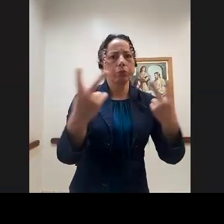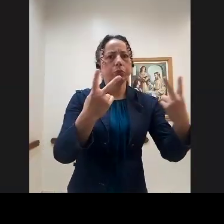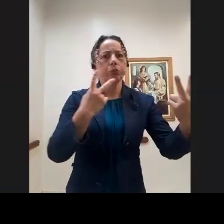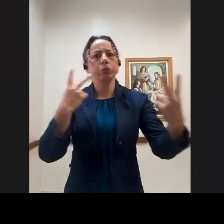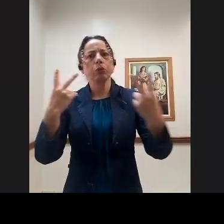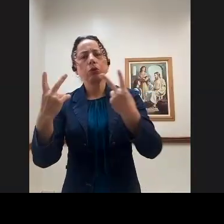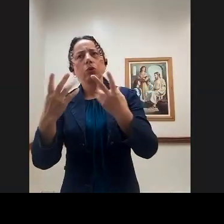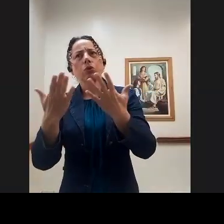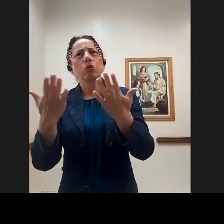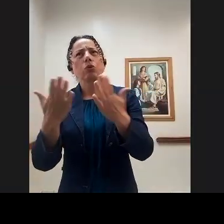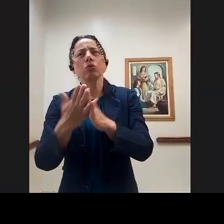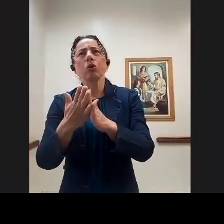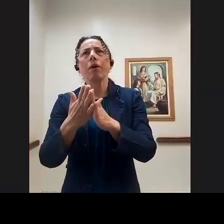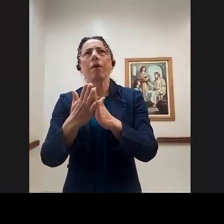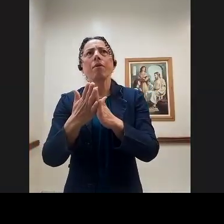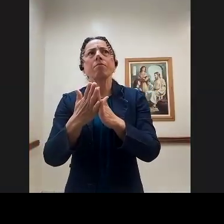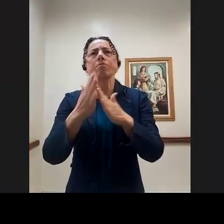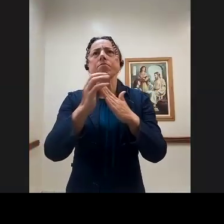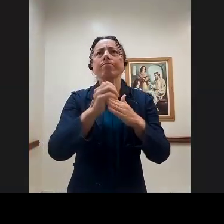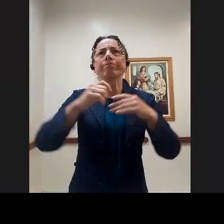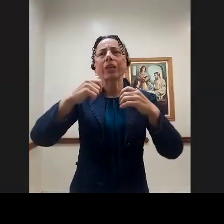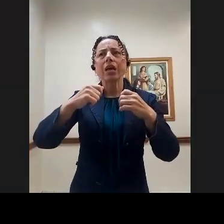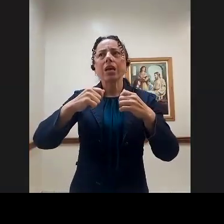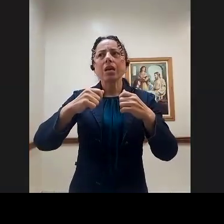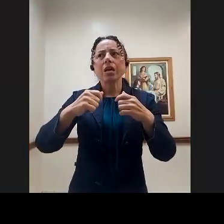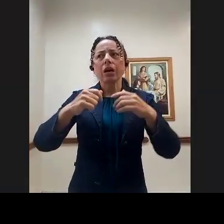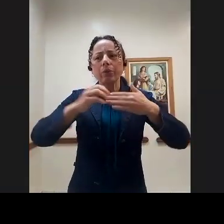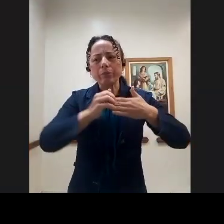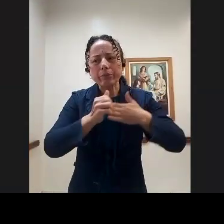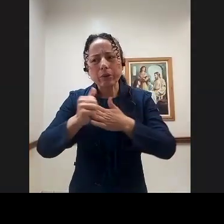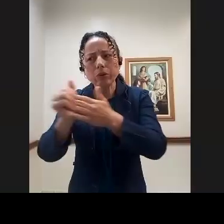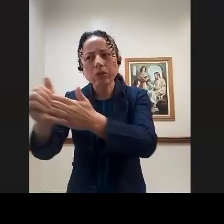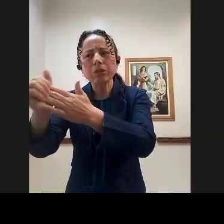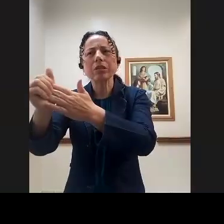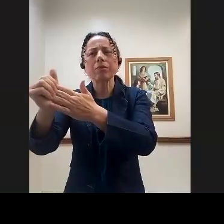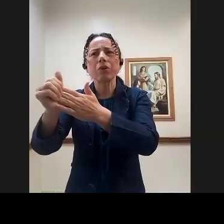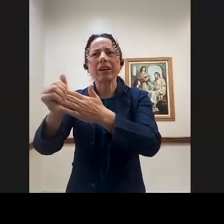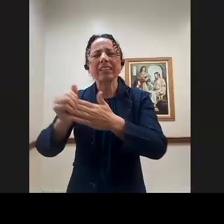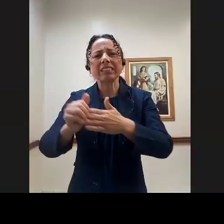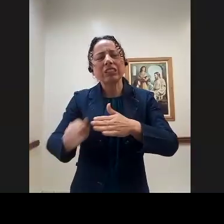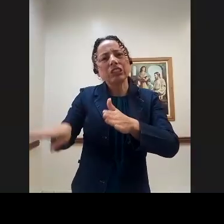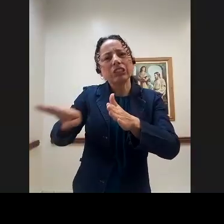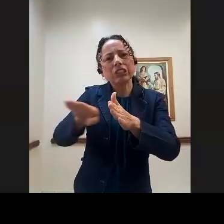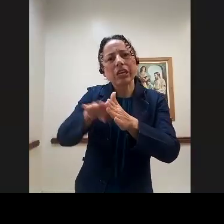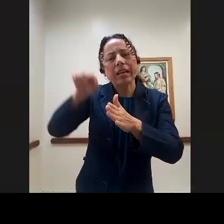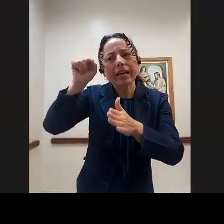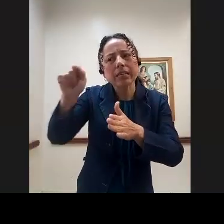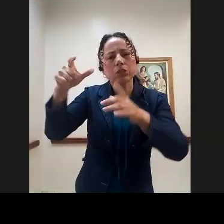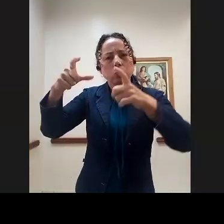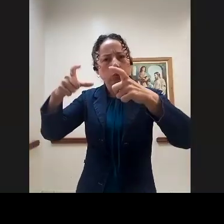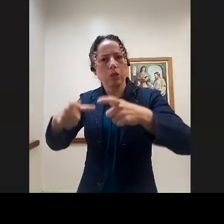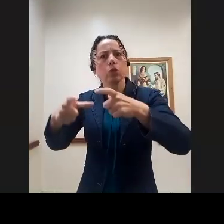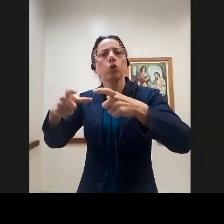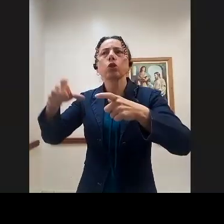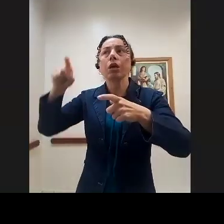Precisamos ir onde ele manda. E as coisas acontecem. Tinha uma experiência muito legal,